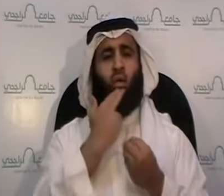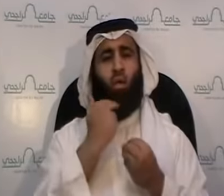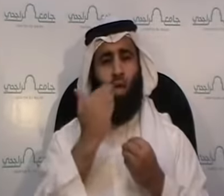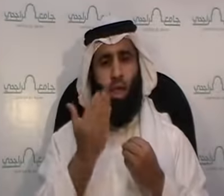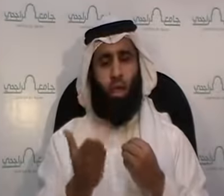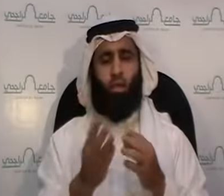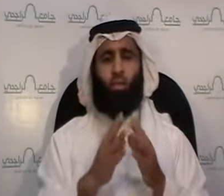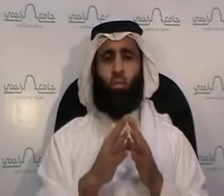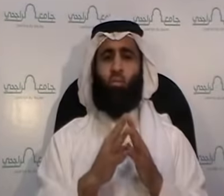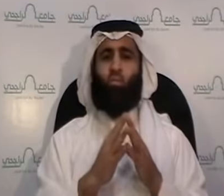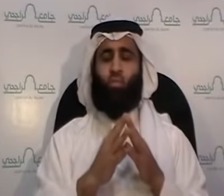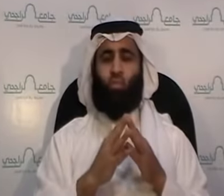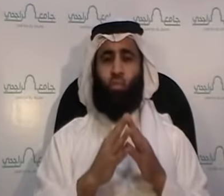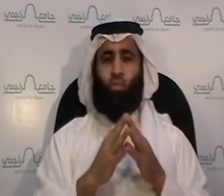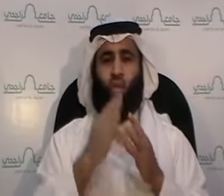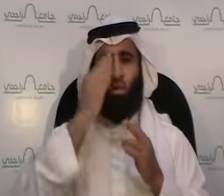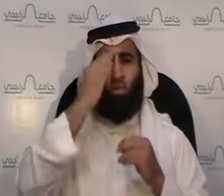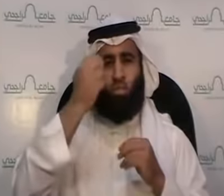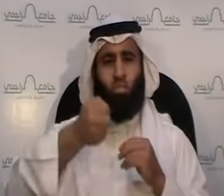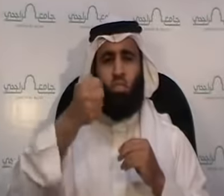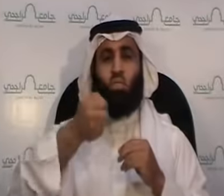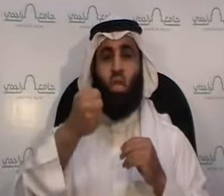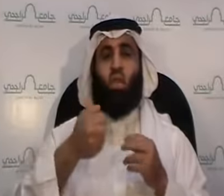الأخيار، وسلم تسليما كثيرا.